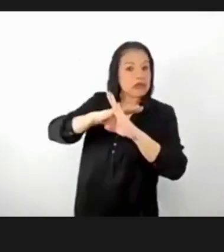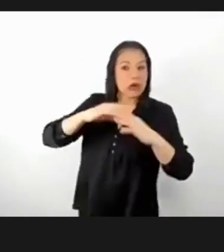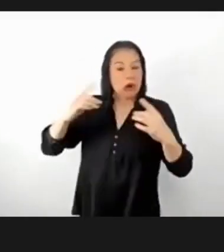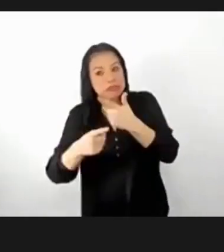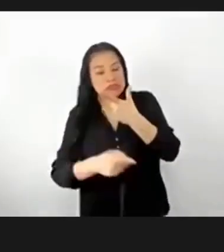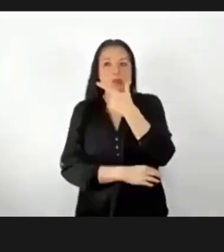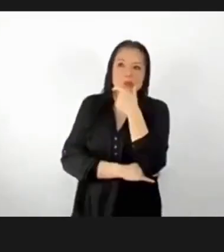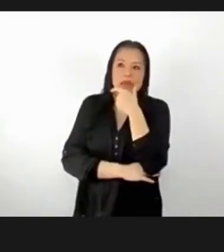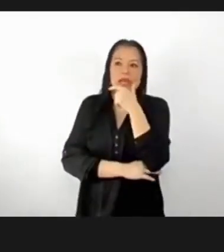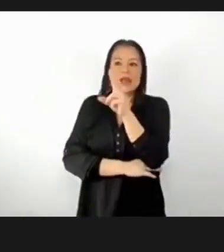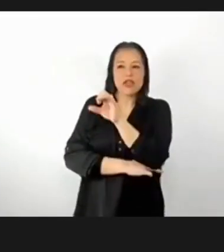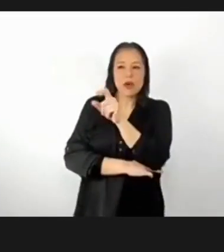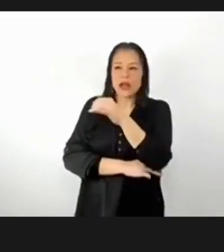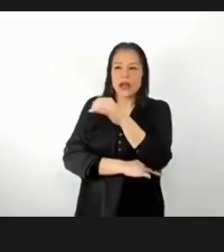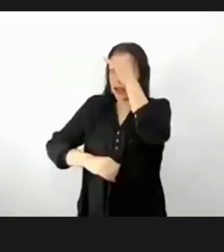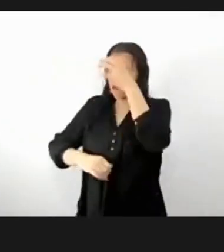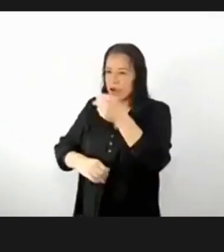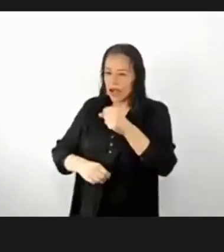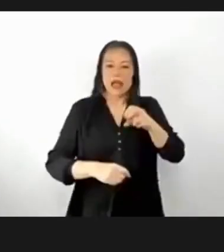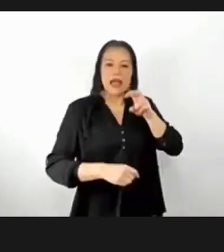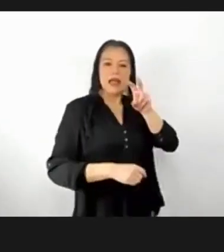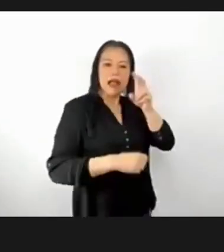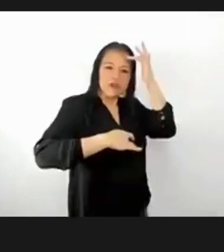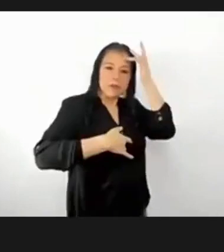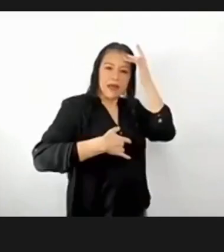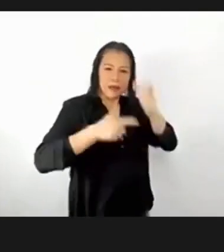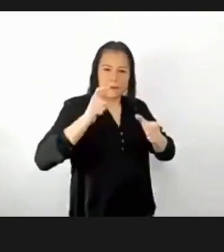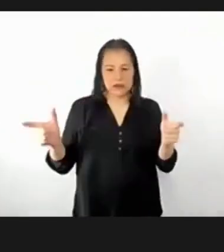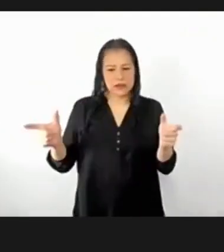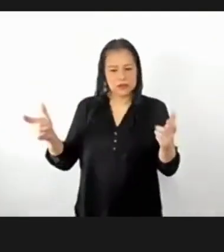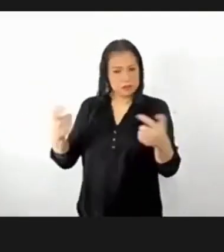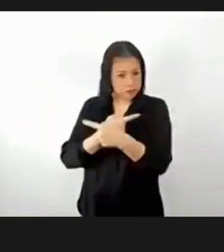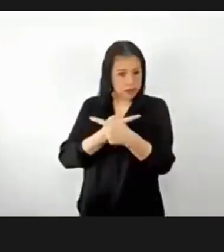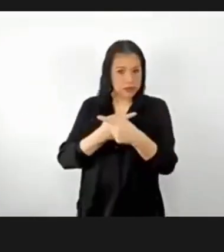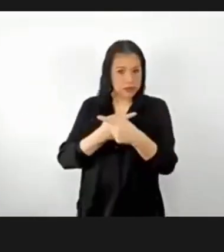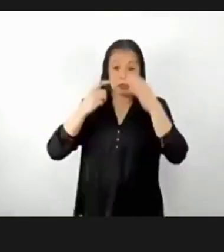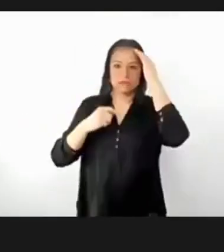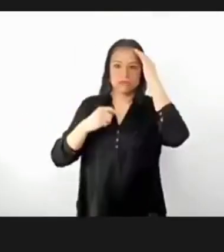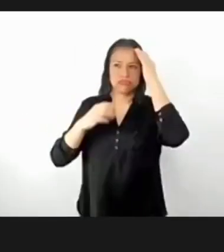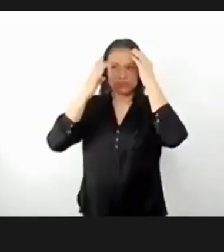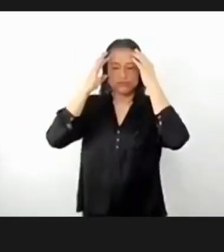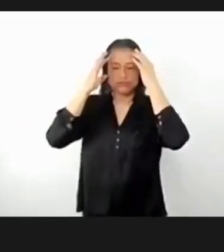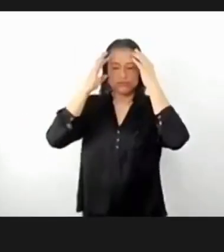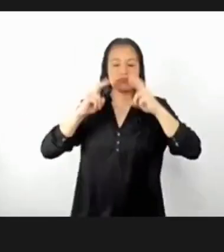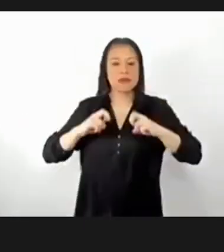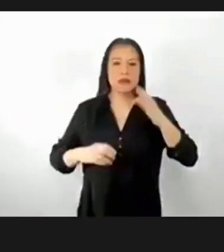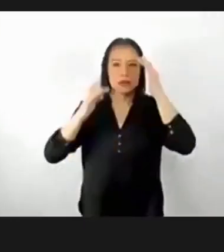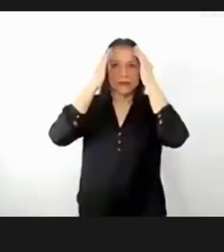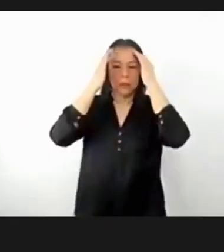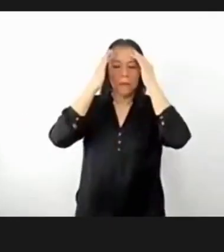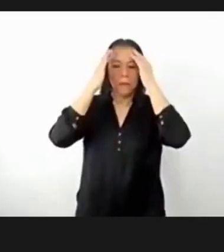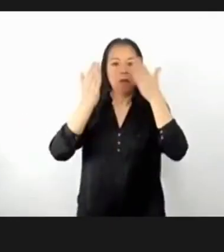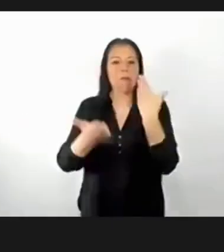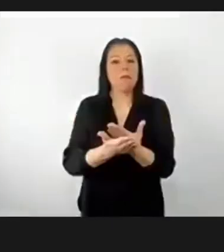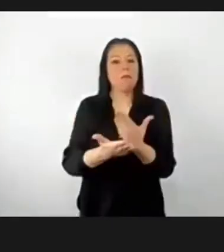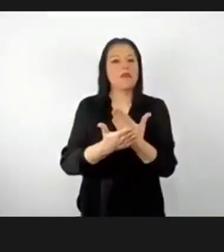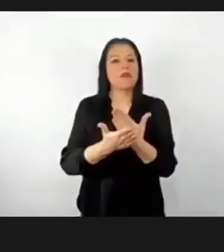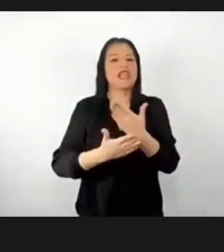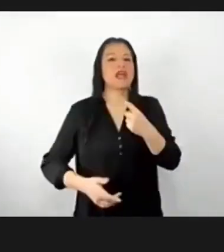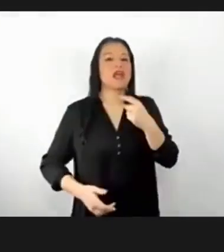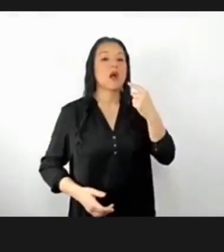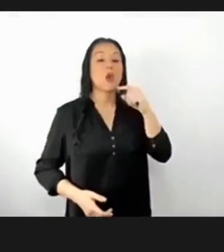cruzada entre la viruela de la vaca y la viruela humana? Miren qué pensamiento. Y lo hizo.